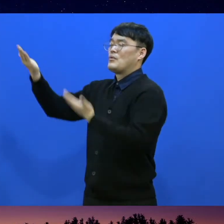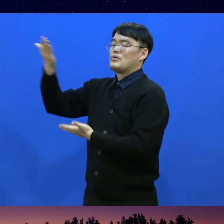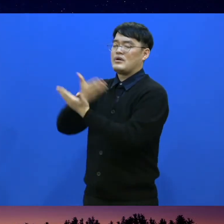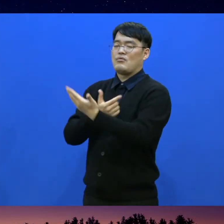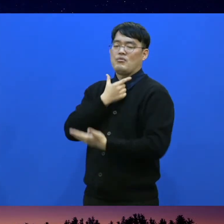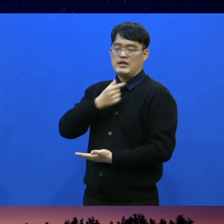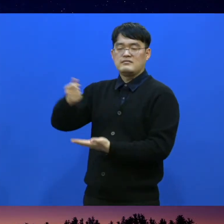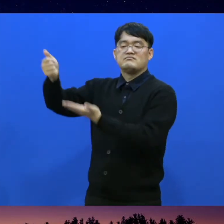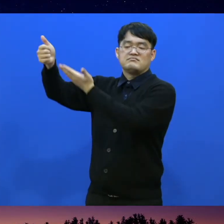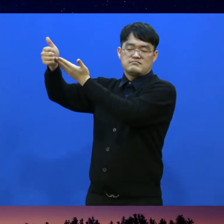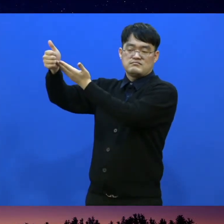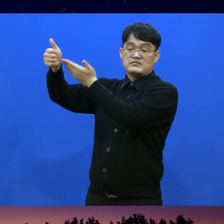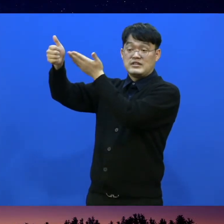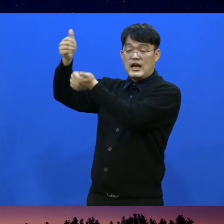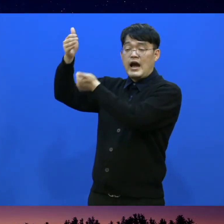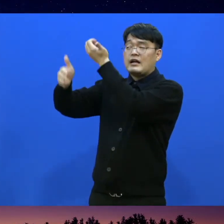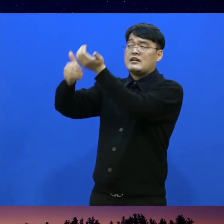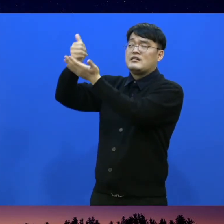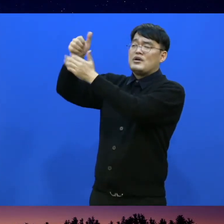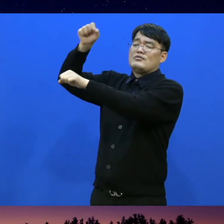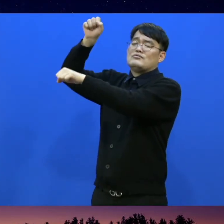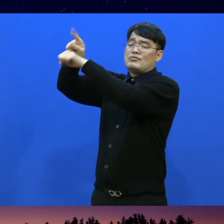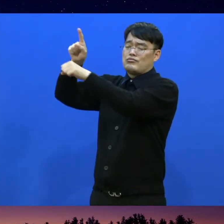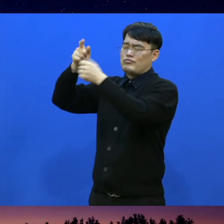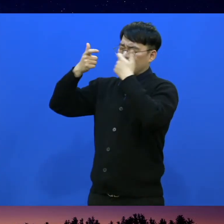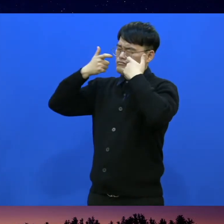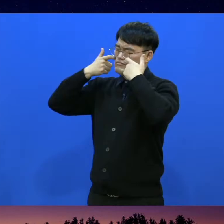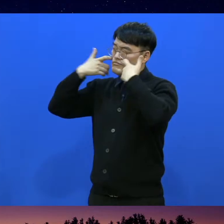그게 하나님의 성품이라고 하는 거죠.